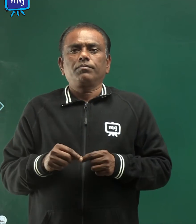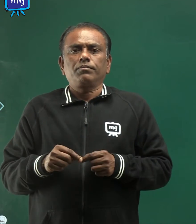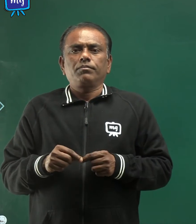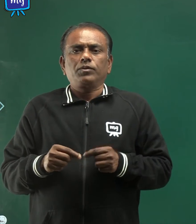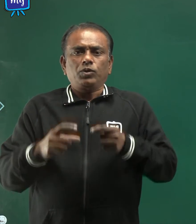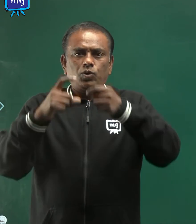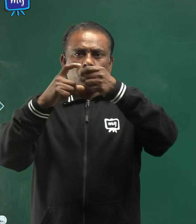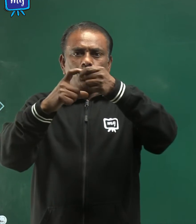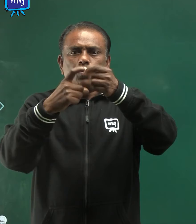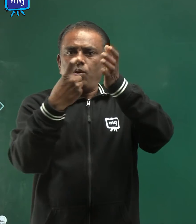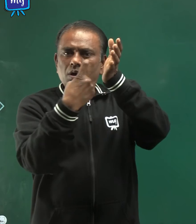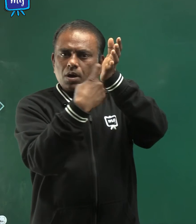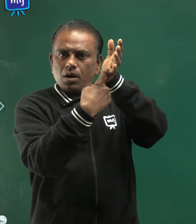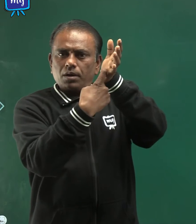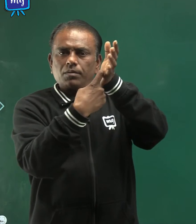क्यू आर